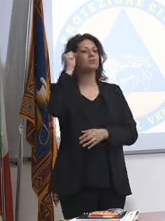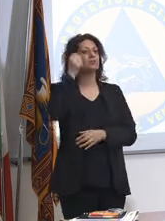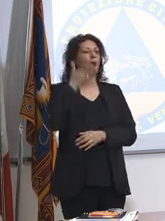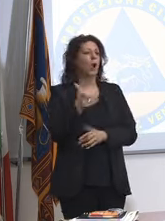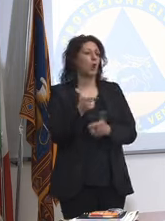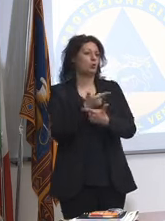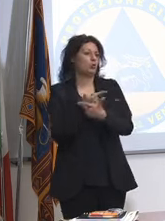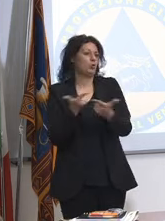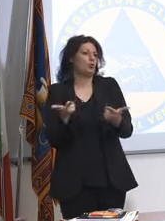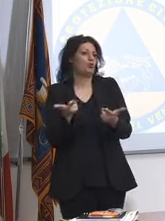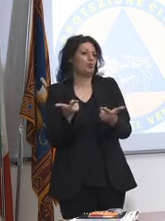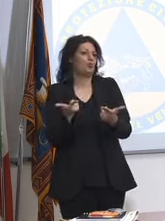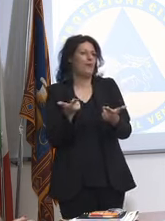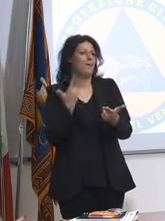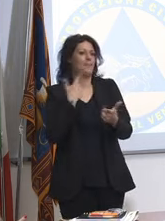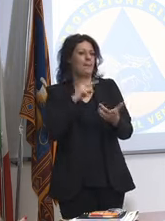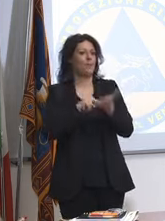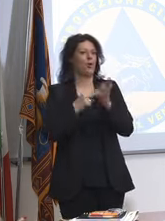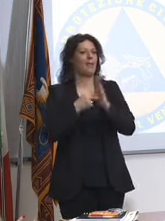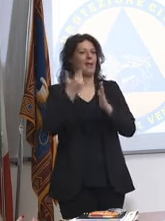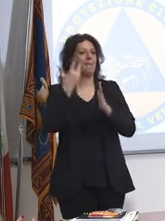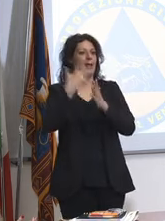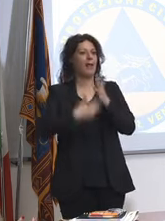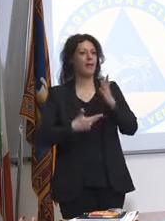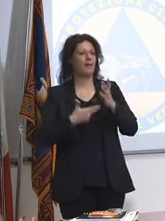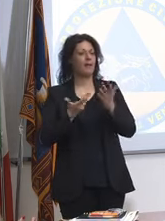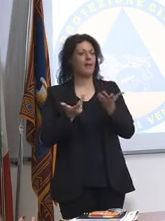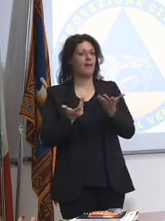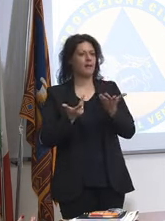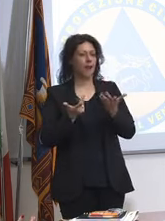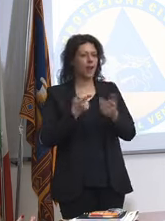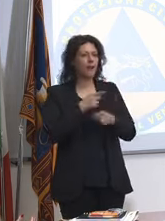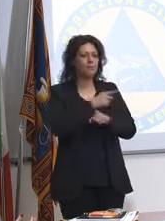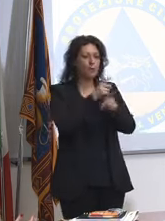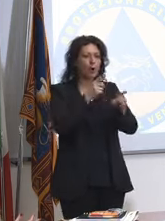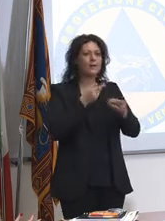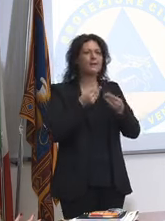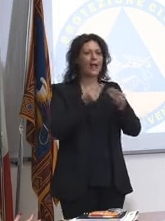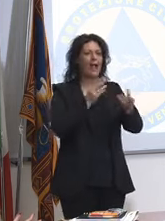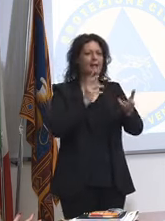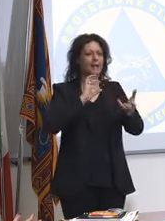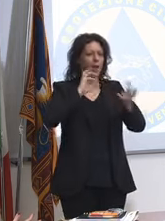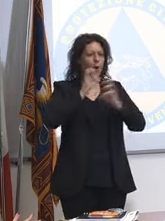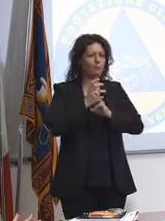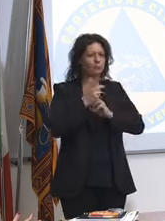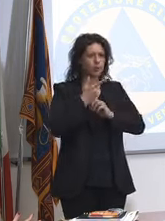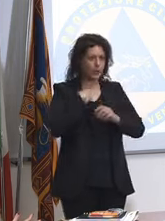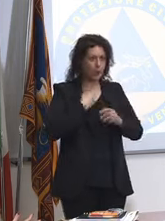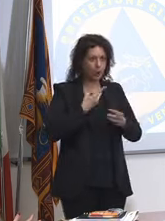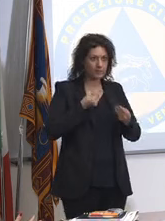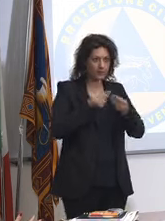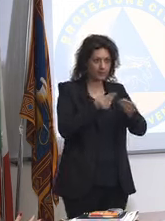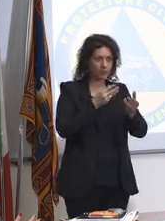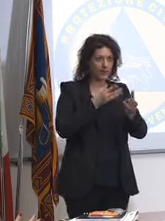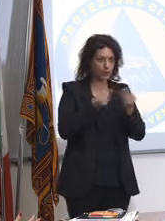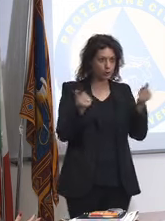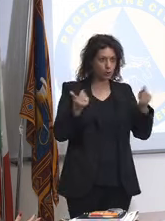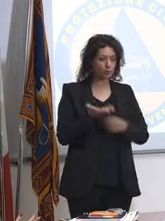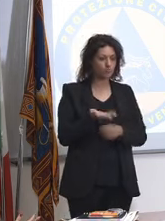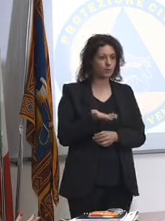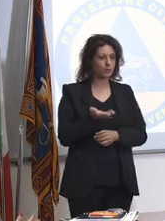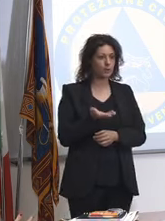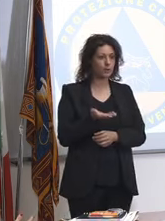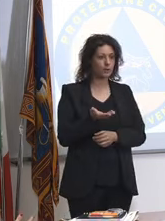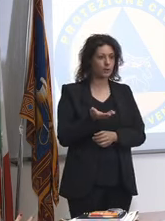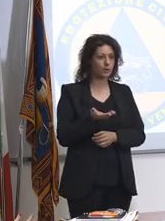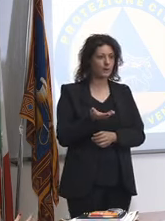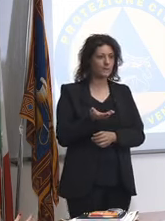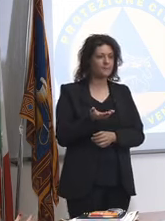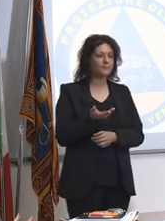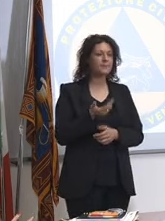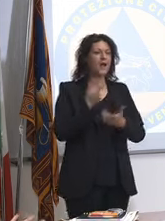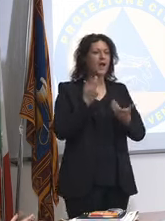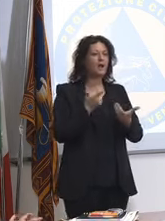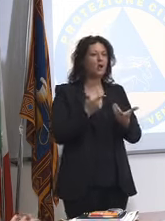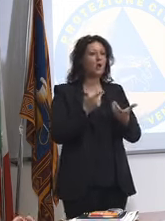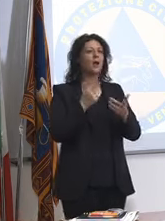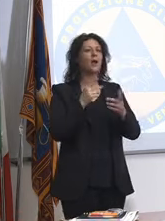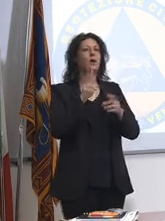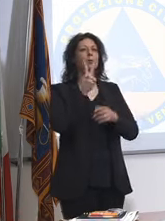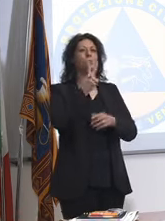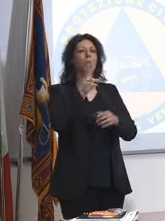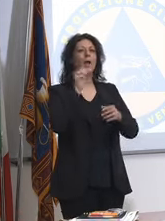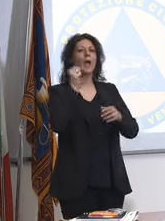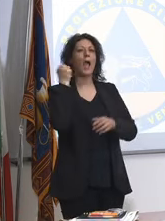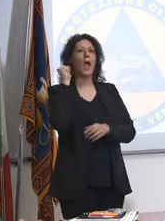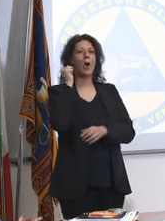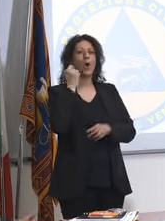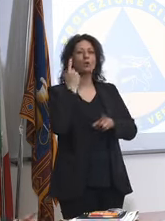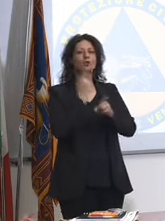Cioè, ti incasini la vita e poi dici che qualcuno deve risolvere il problema. Andiamo a fine luglio, andiamo al 2 di agosto, si vota, si fa una